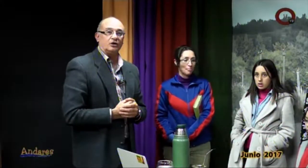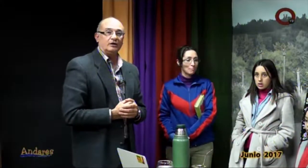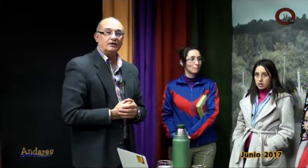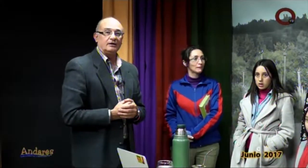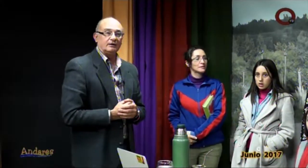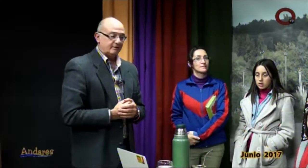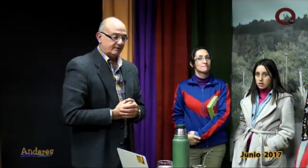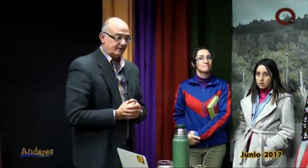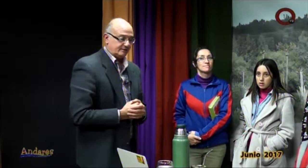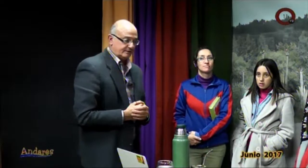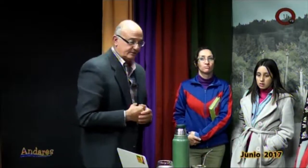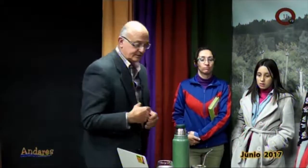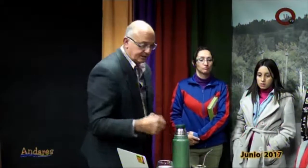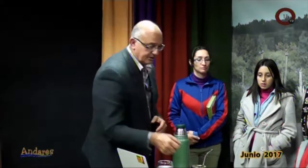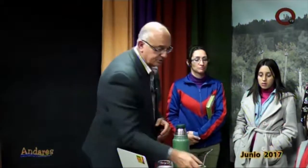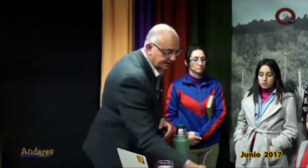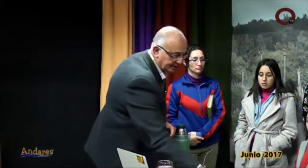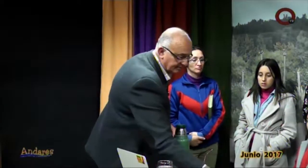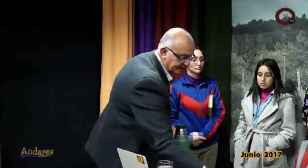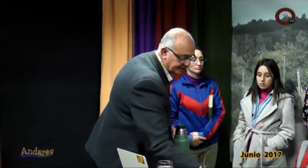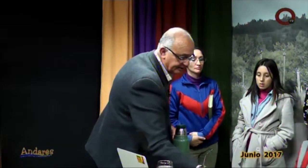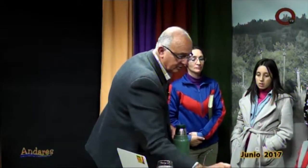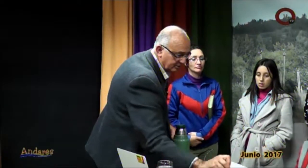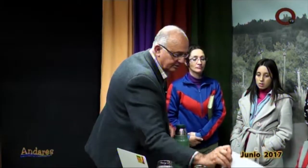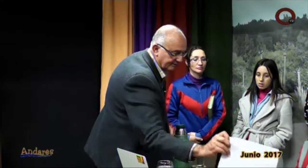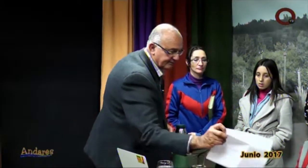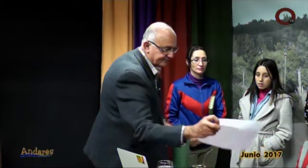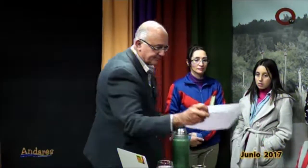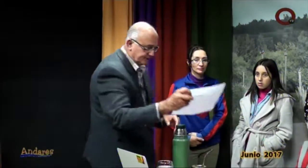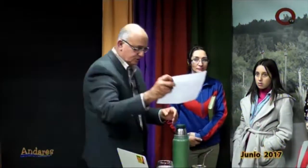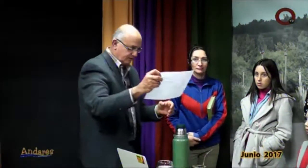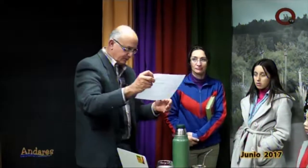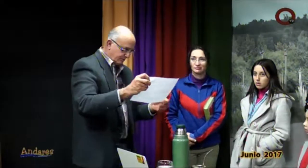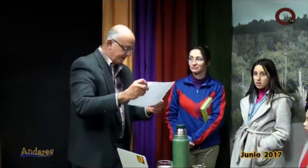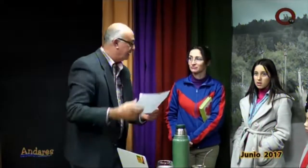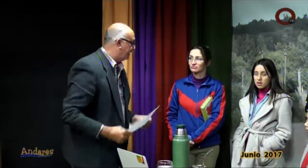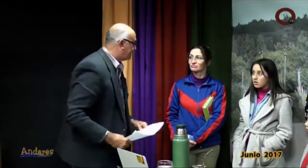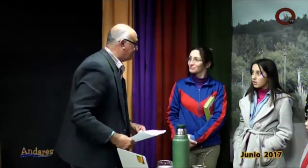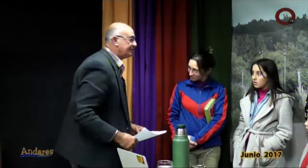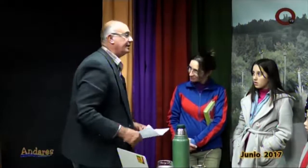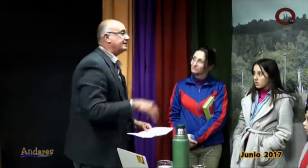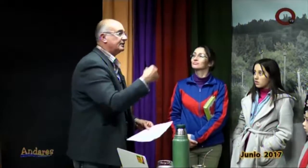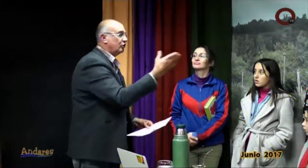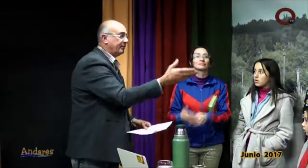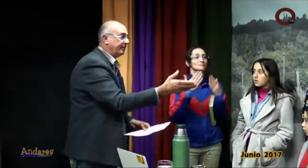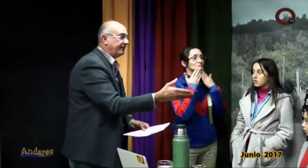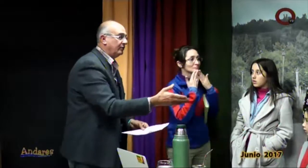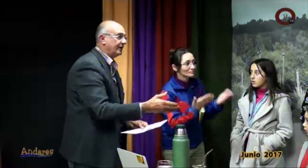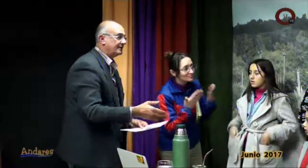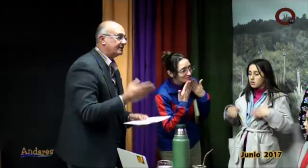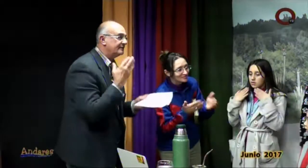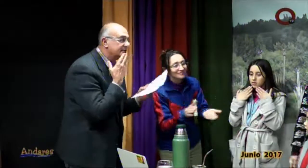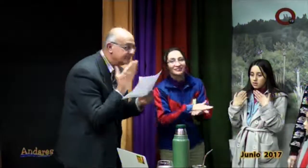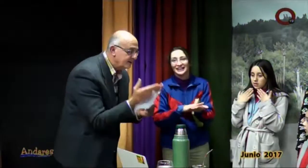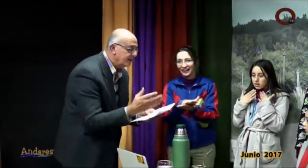Solo? Sí Tiramos una musiquita Y ya venimos Y sorteamos el pollo Gracias Gracias a todos Por haber venido